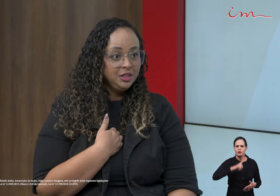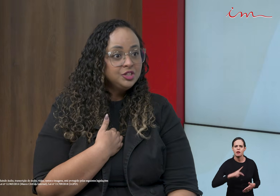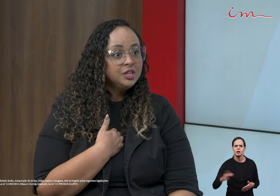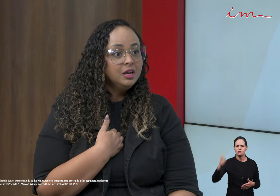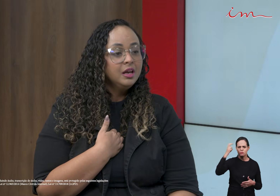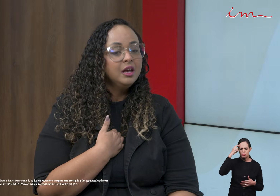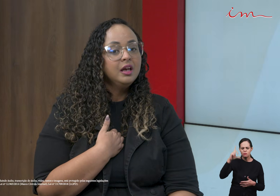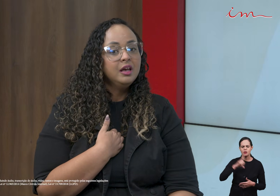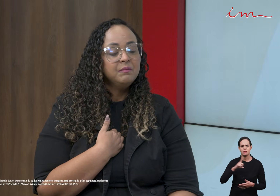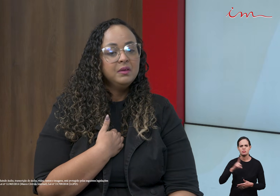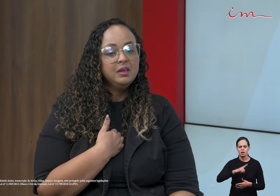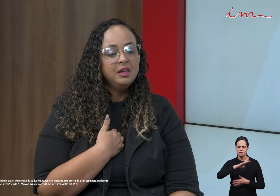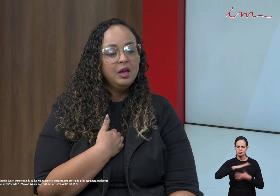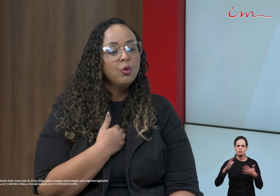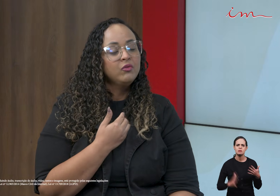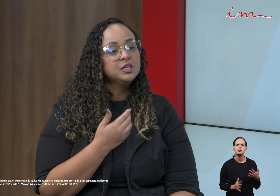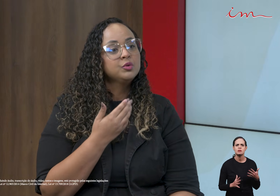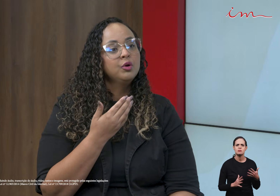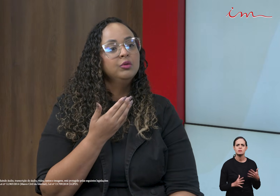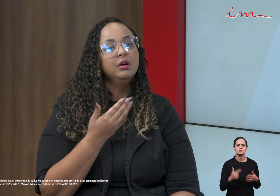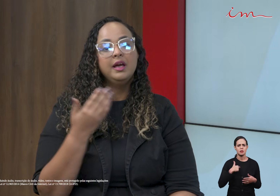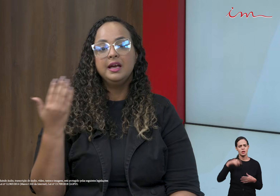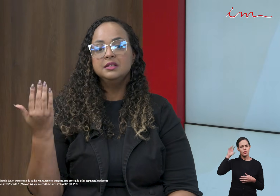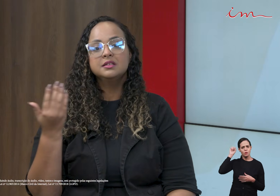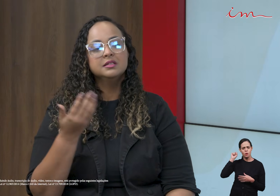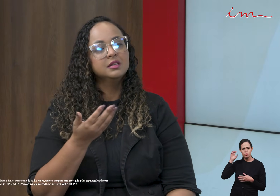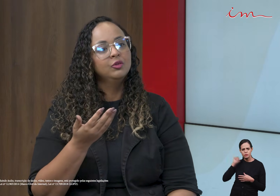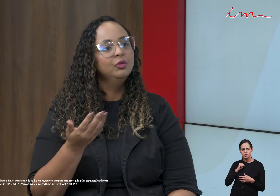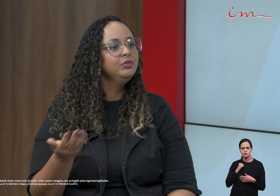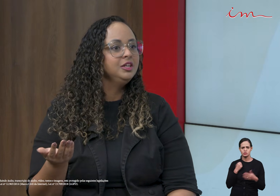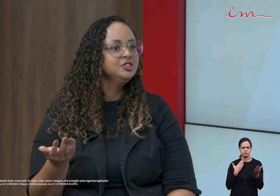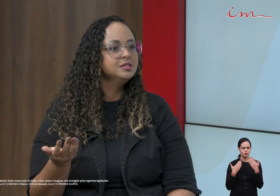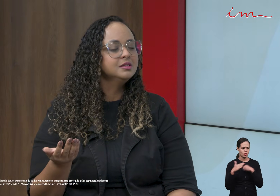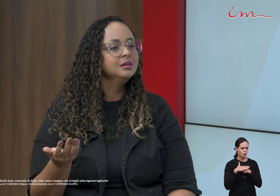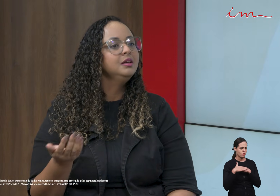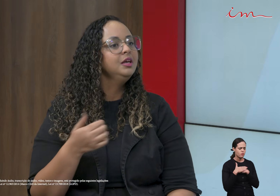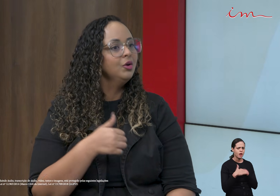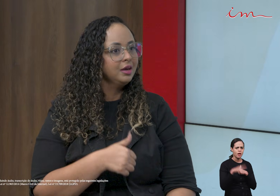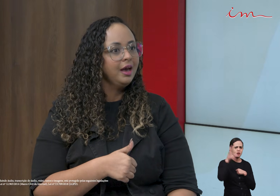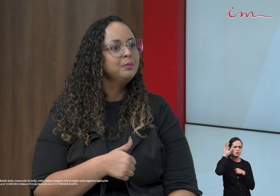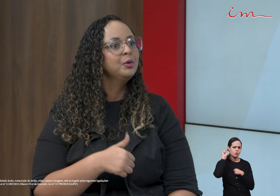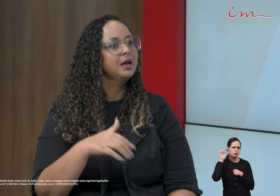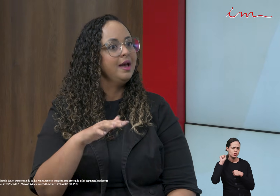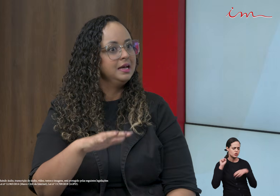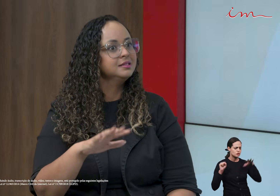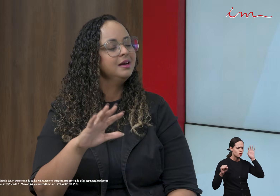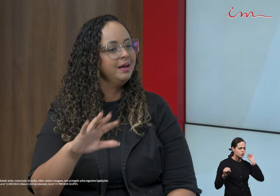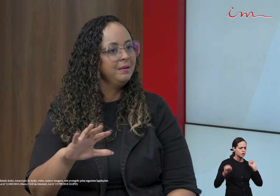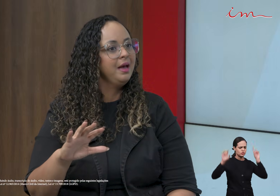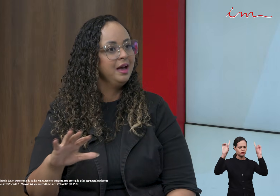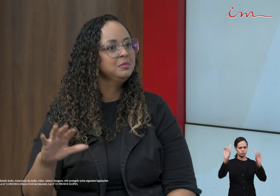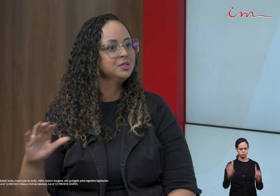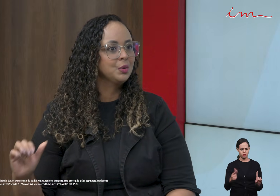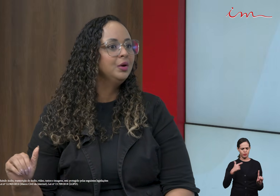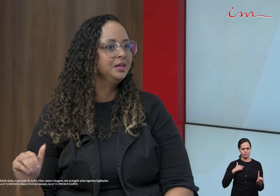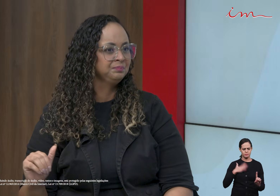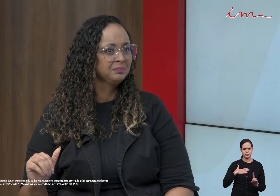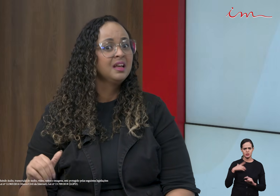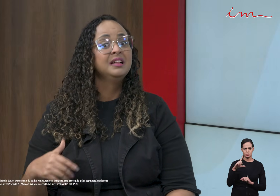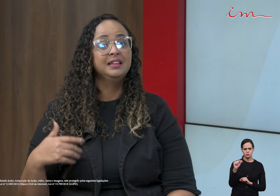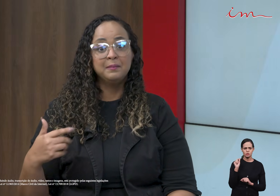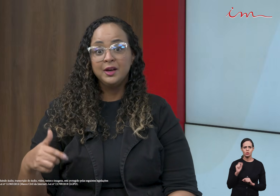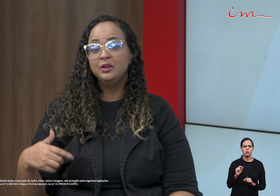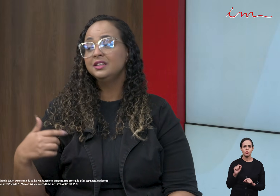sou ouvinte, eu converso com eles que são ouvintes. E ok, porque essa é a minha